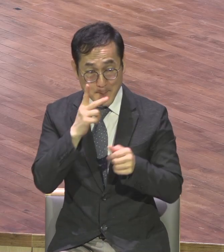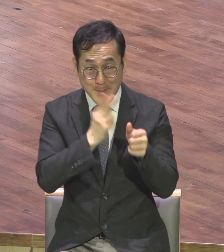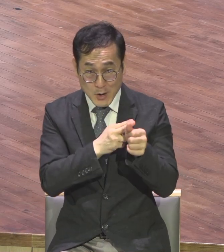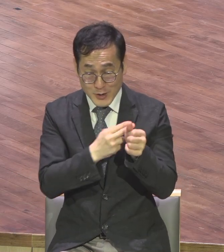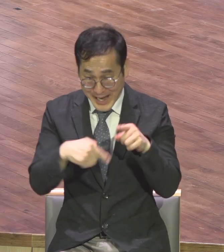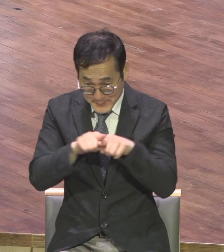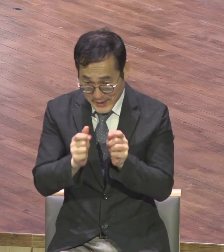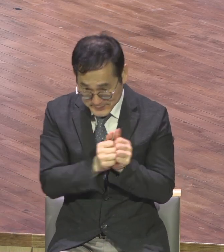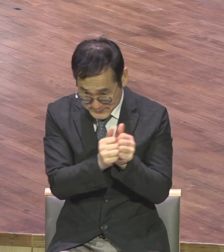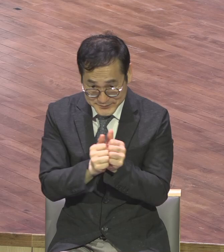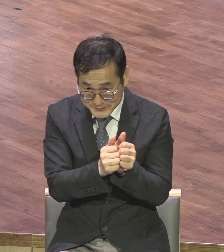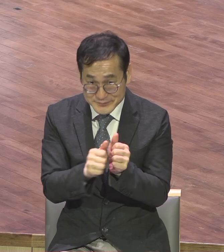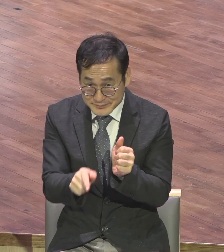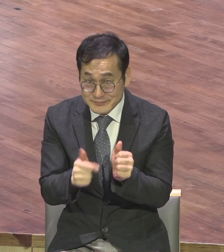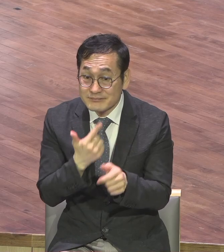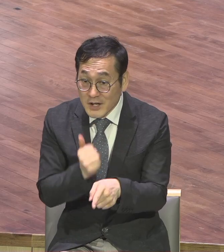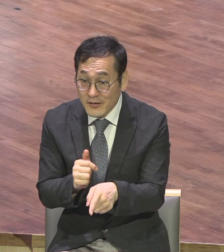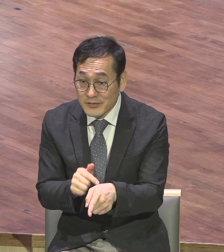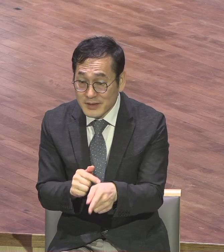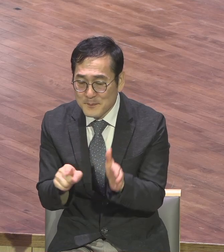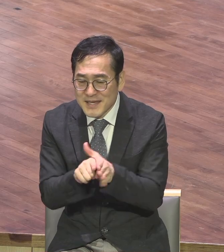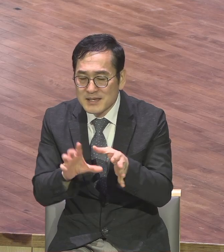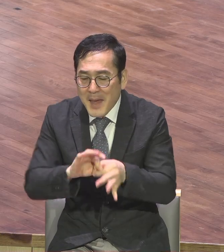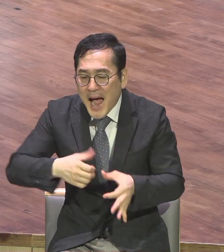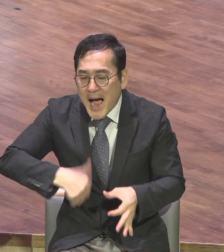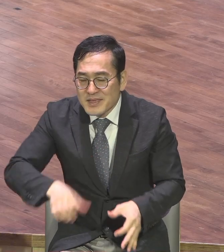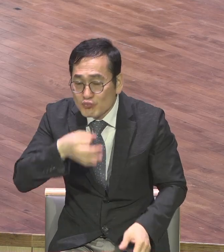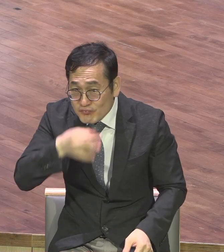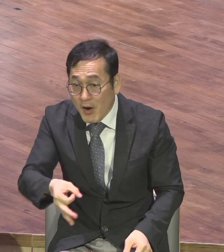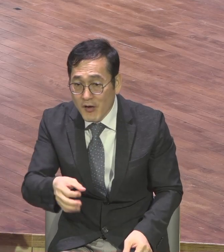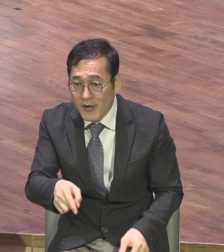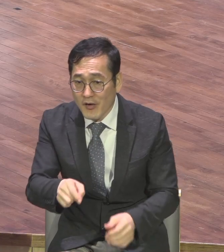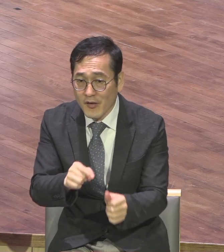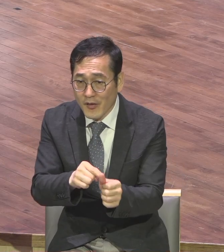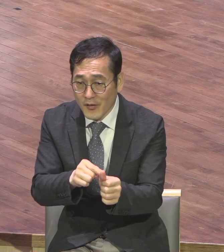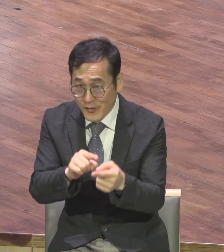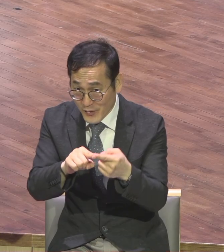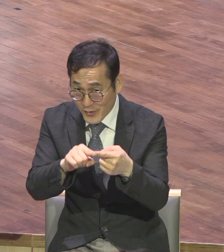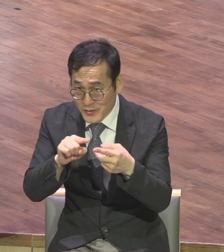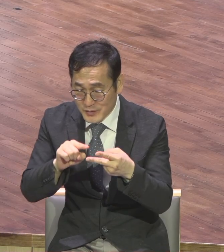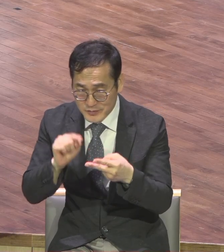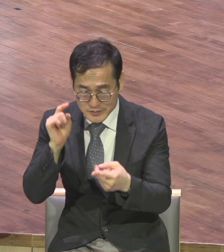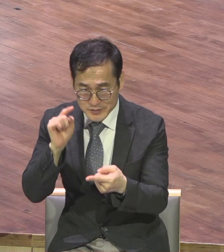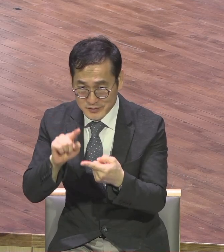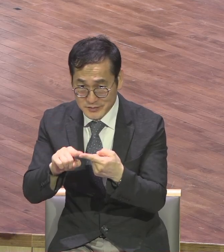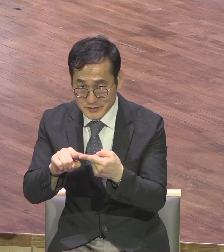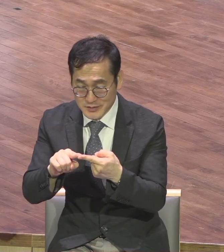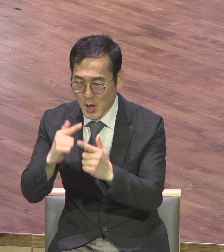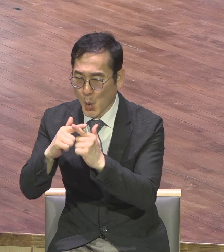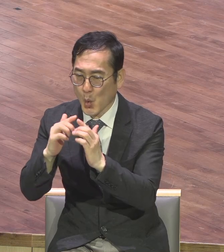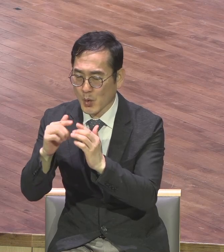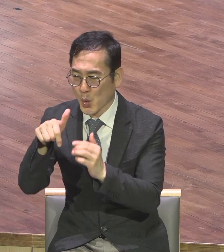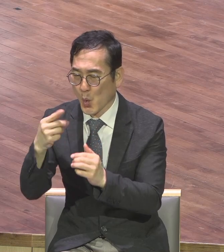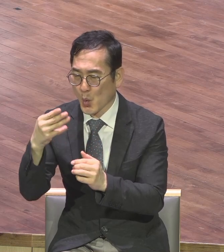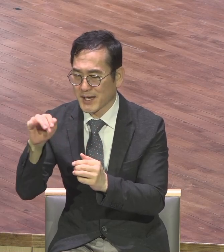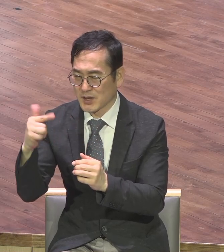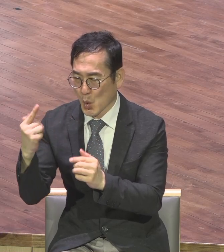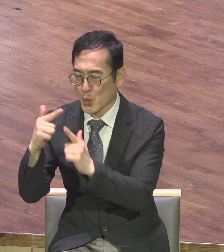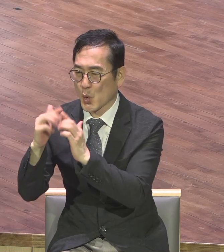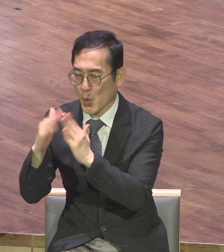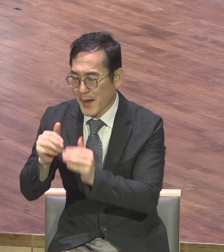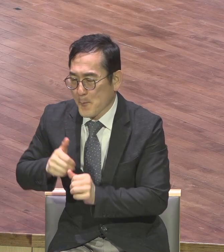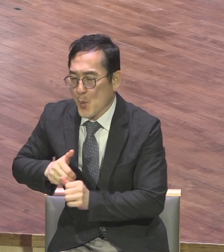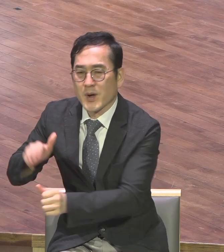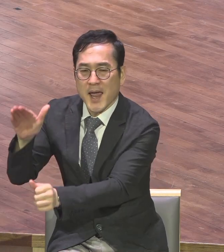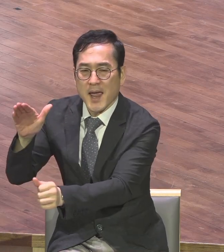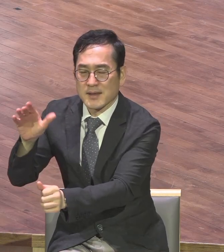그렇게 불러졌고 그야말로 이 분쟁 가운데 있던 고린도 교회에 파송을 할 정도로